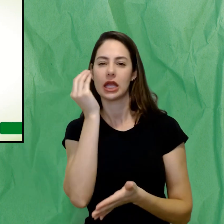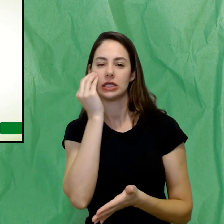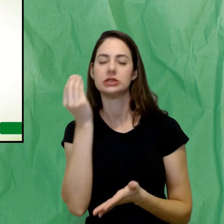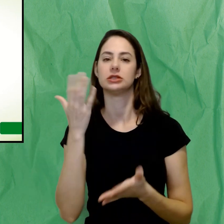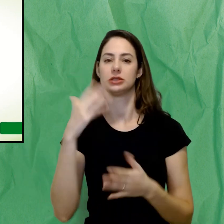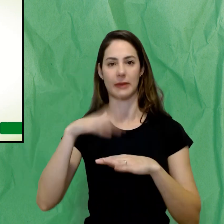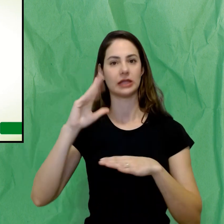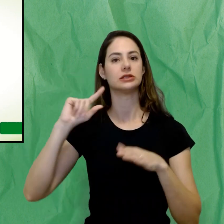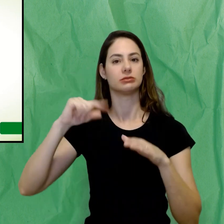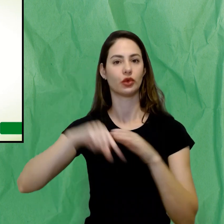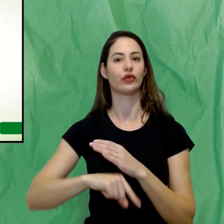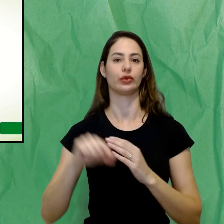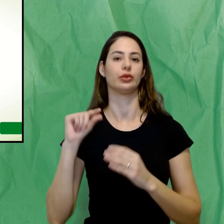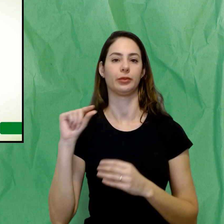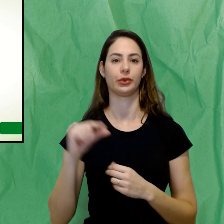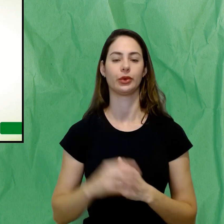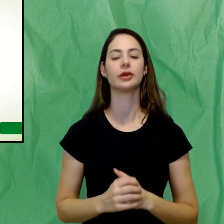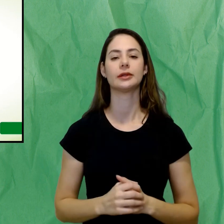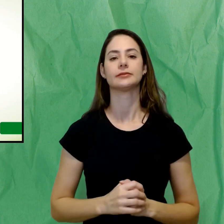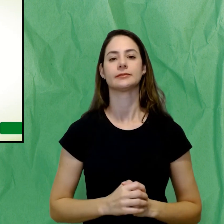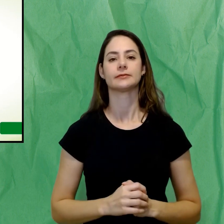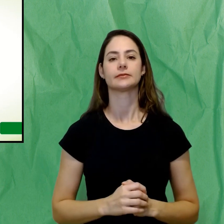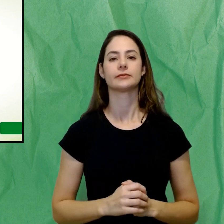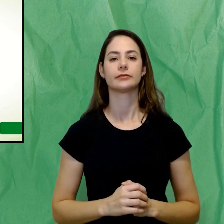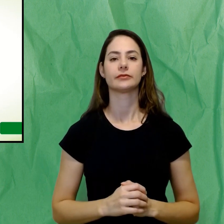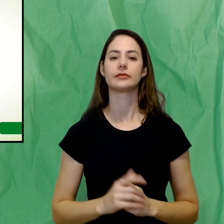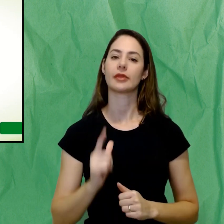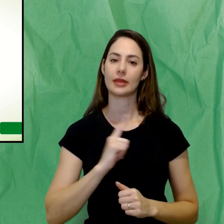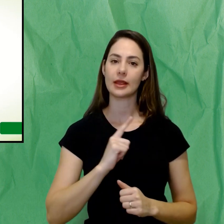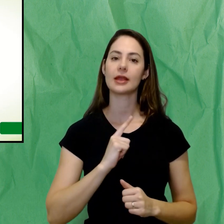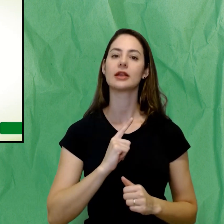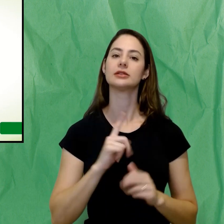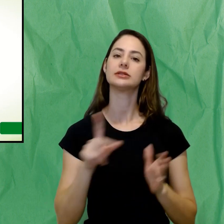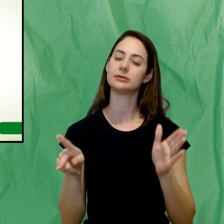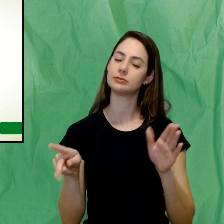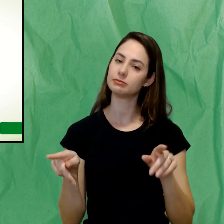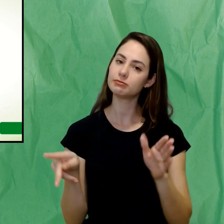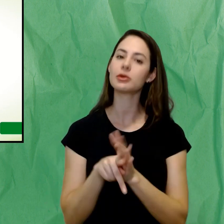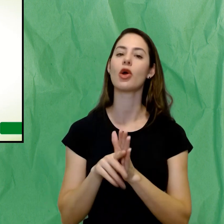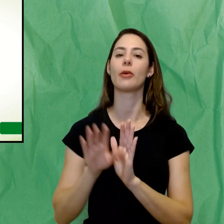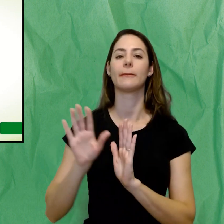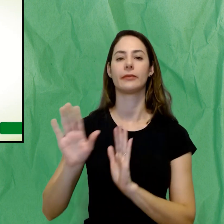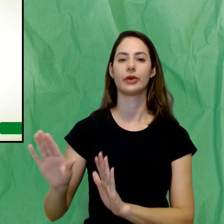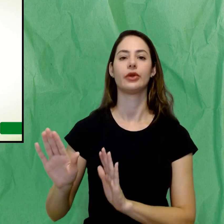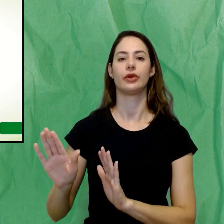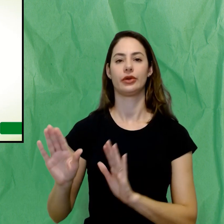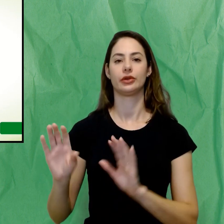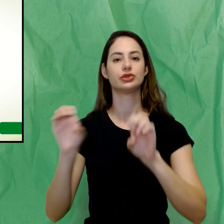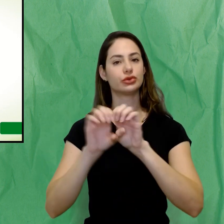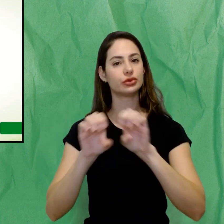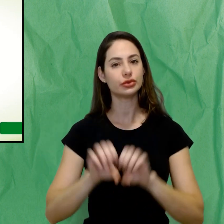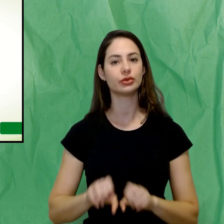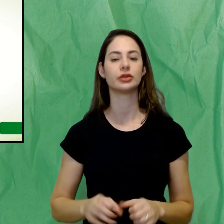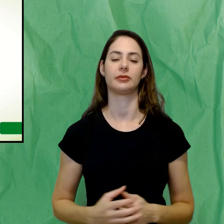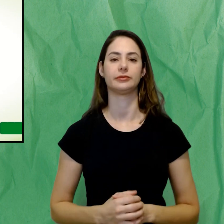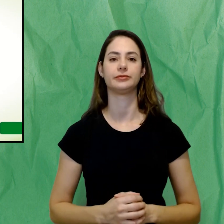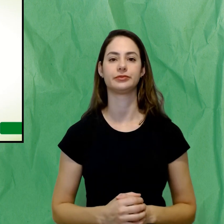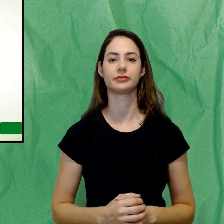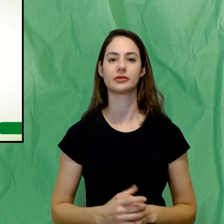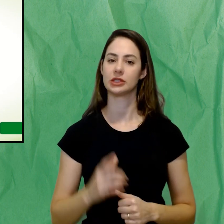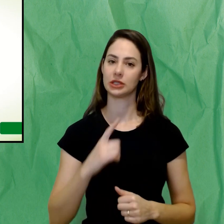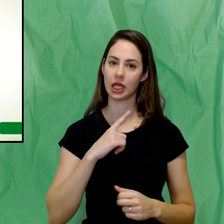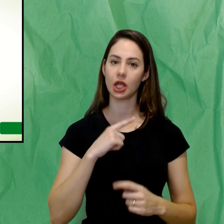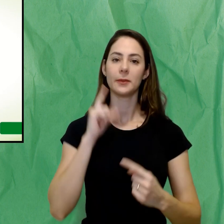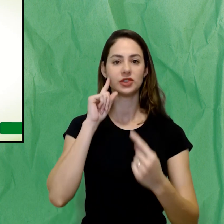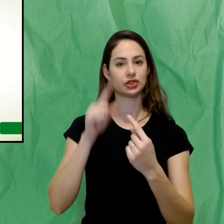e um processo um pouco mais longo, ele também vai ter um formato um pouco mais especificado, tá? Então, ele tem